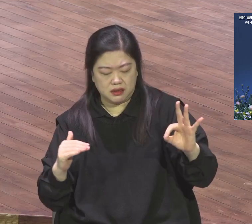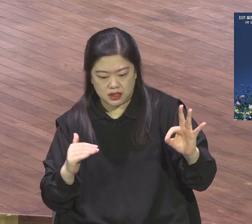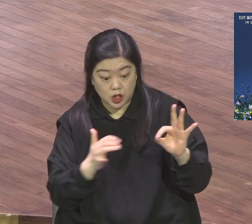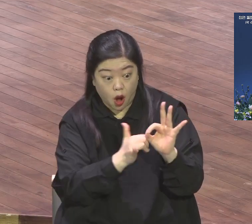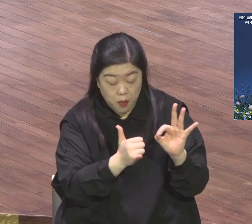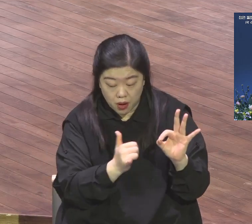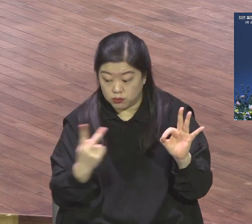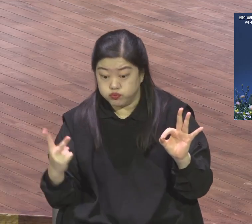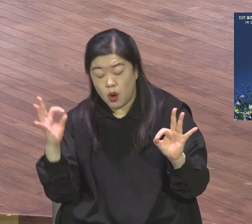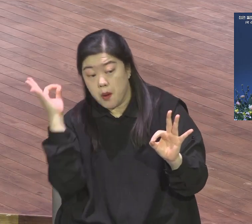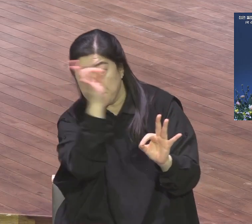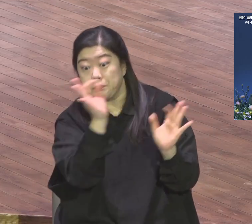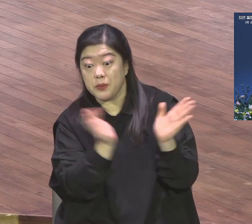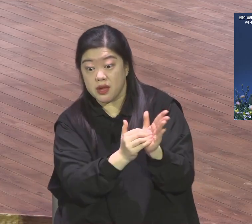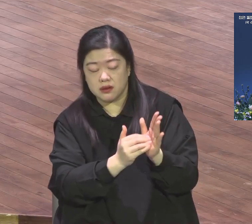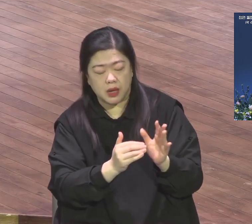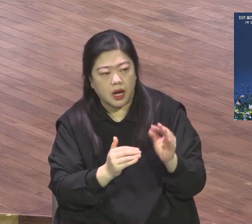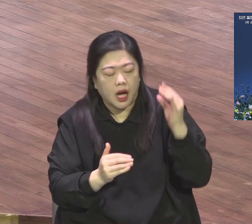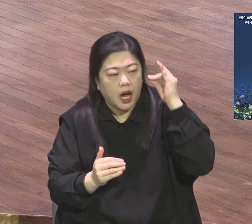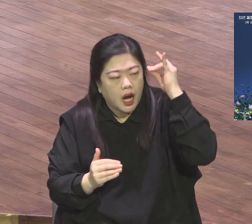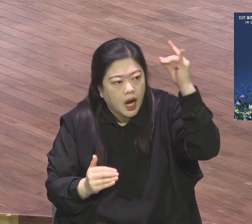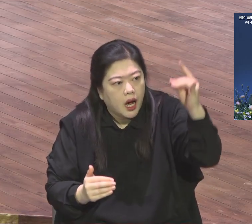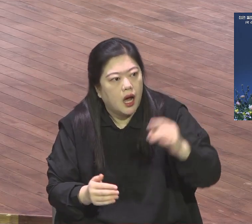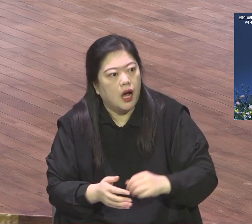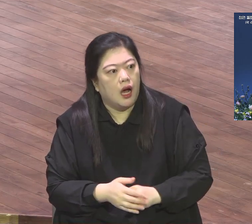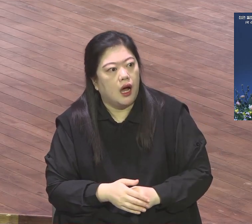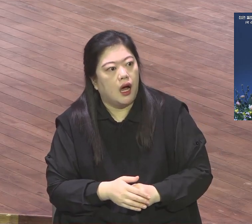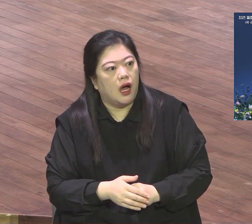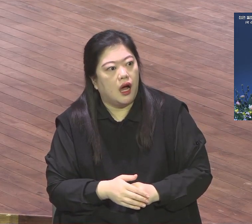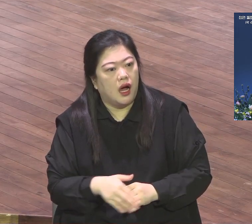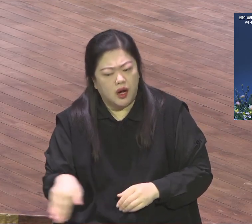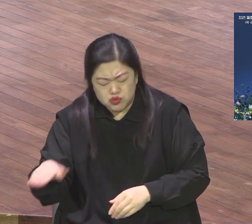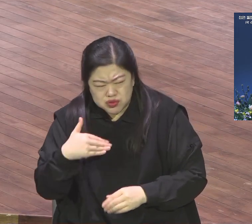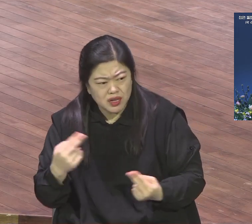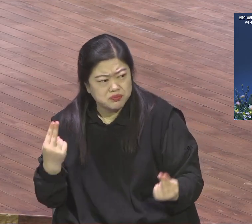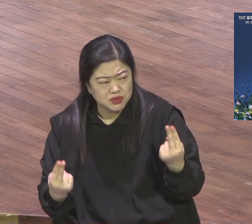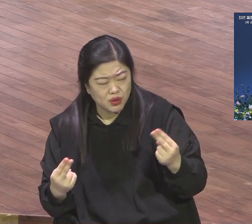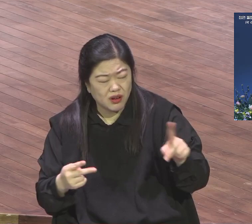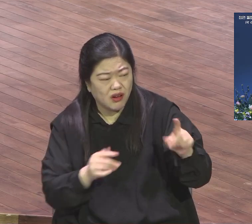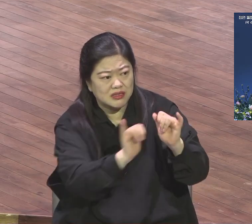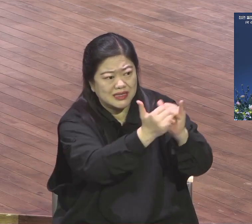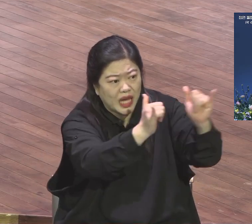와 어마어마하다. 우리는 저들에 비하면 메뚜기다 메뚜기.